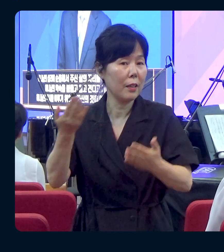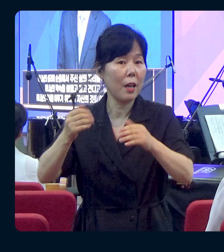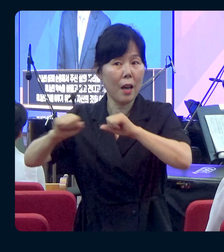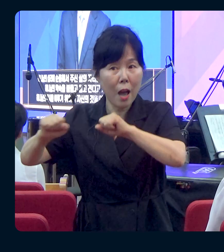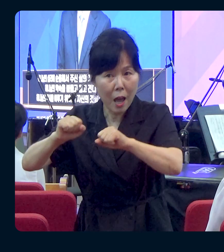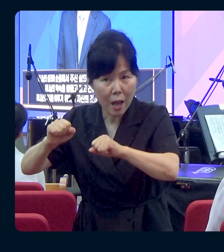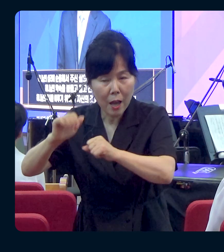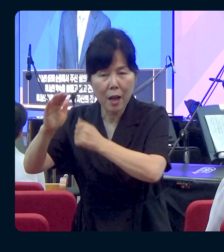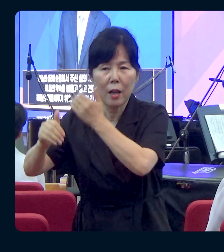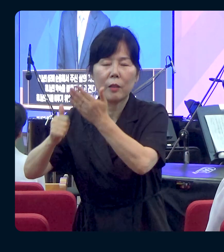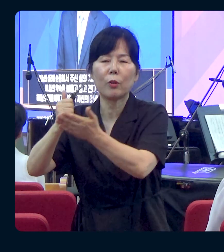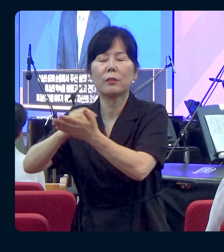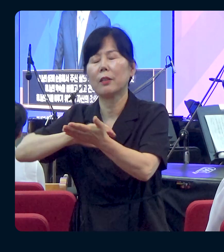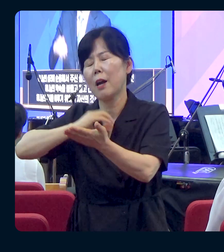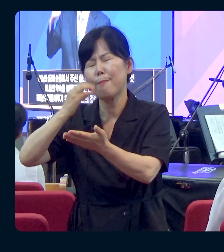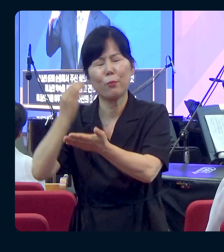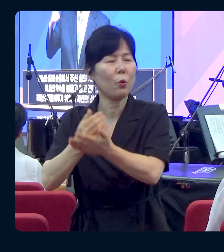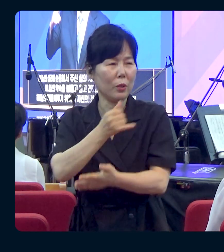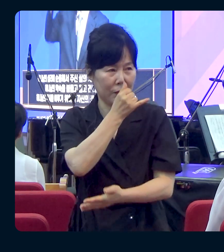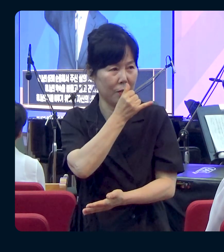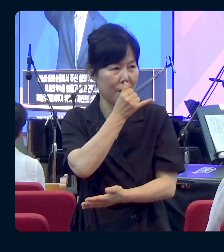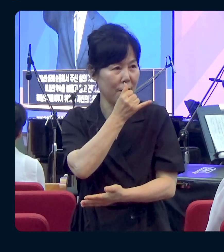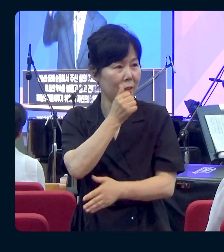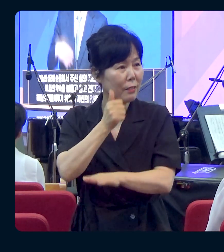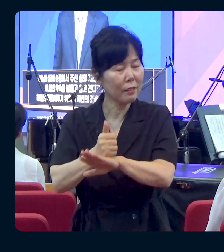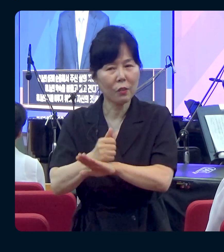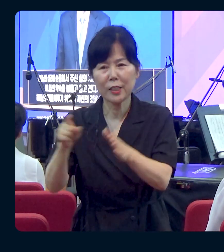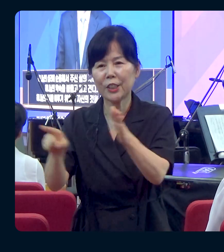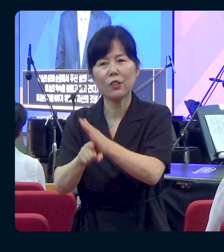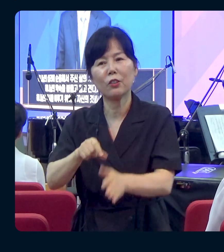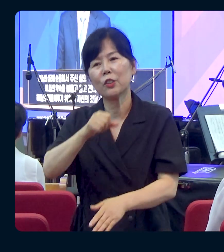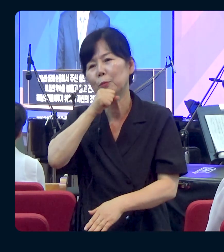정말 아낌없이 드릴 때 우리 하나님 감동하시죠.